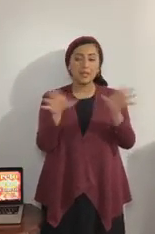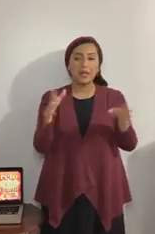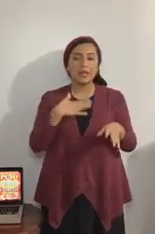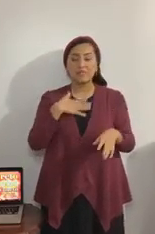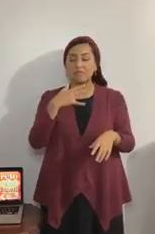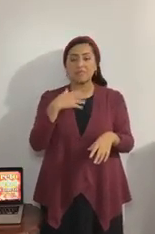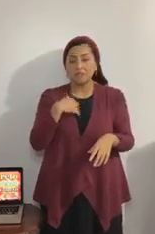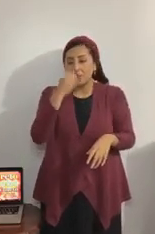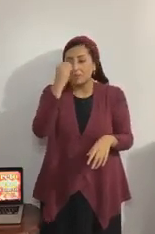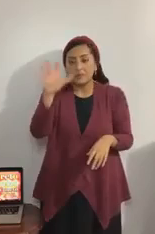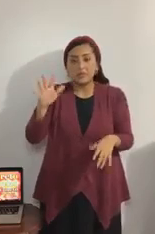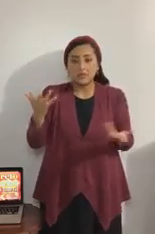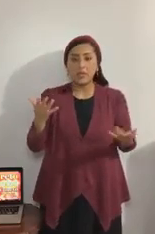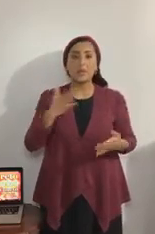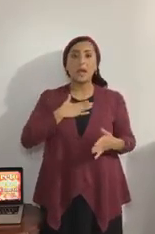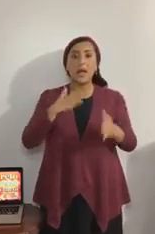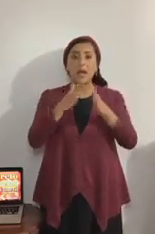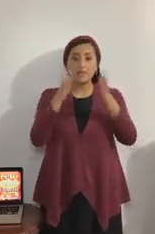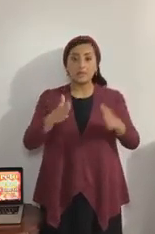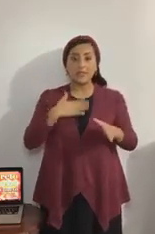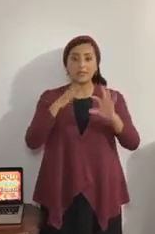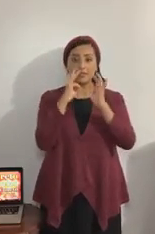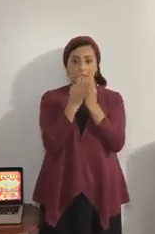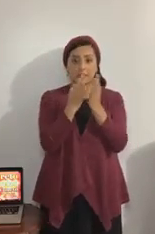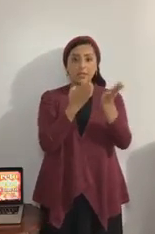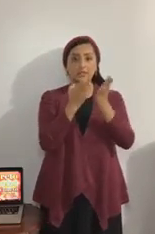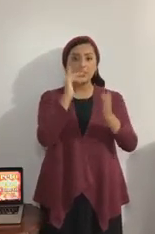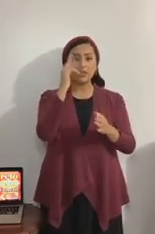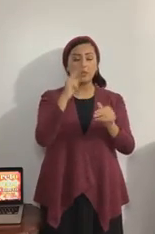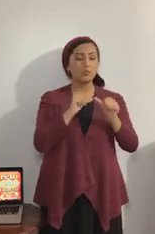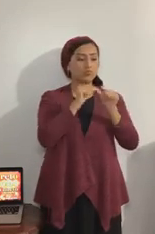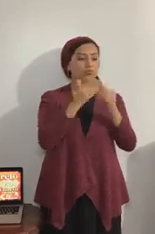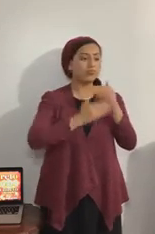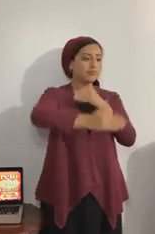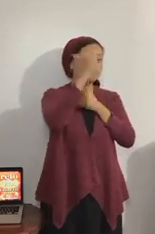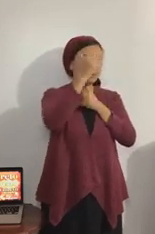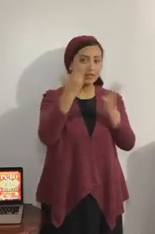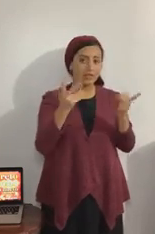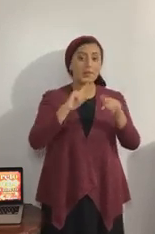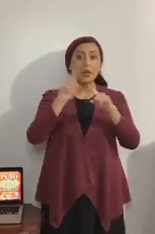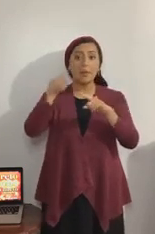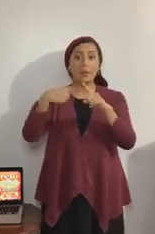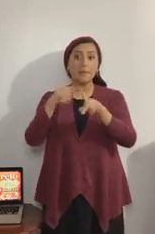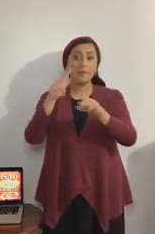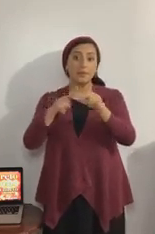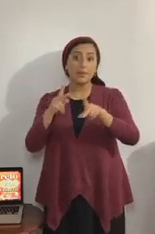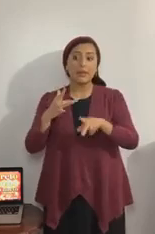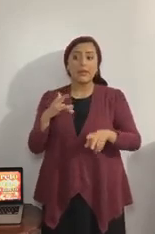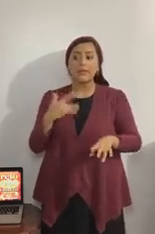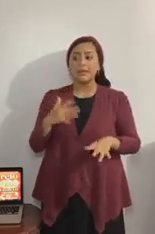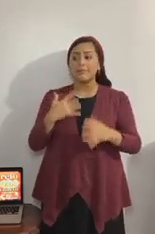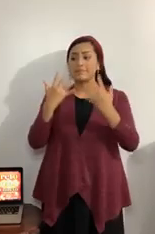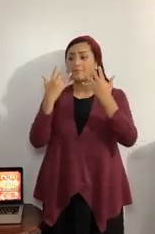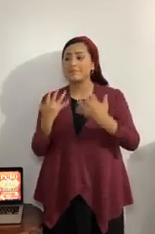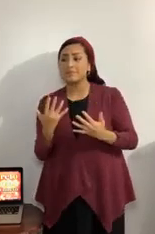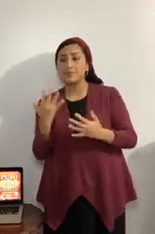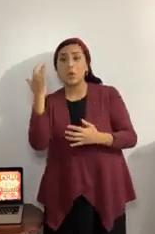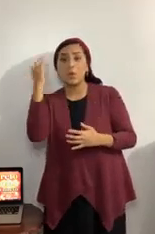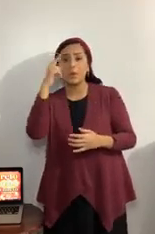eso. Yo y mi casa seguiremos a Yahweh. Pero cuando la gente le entra el sentimentalismo, eso es porque no ha nacido todavía